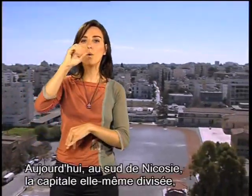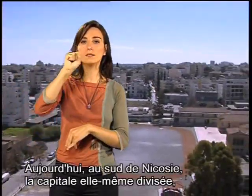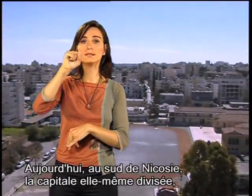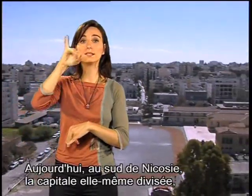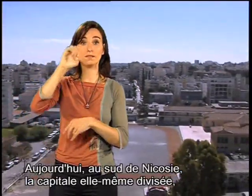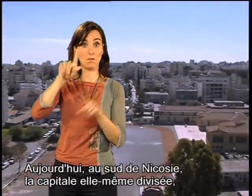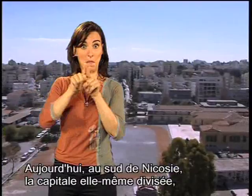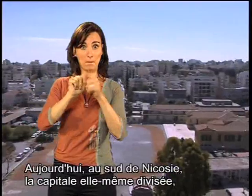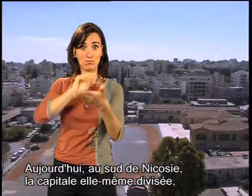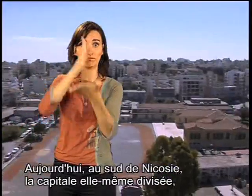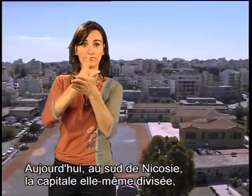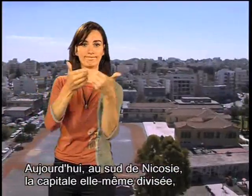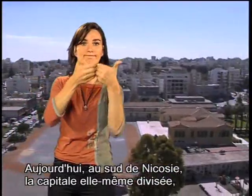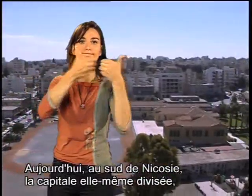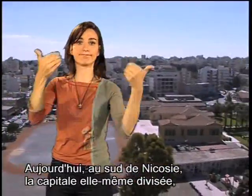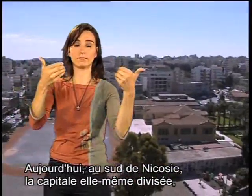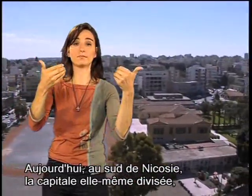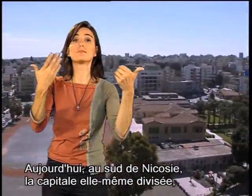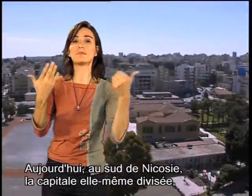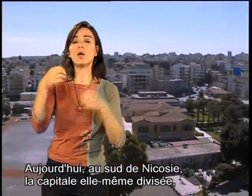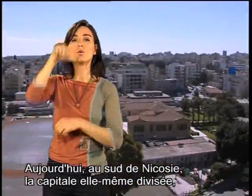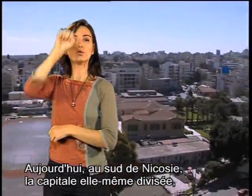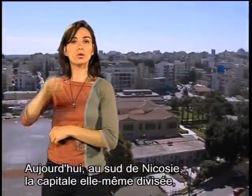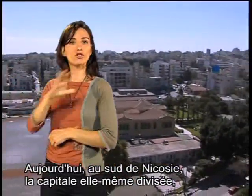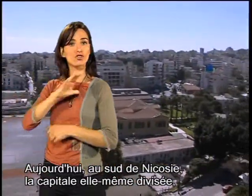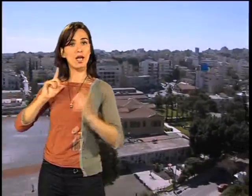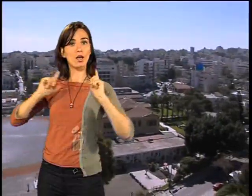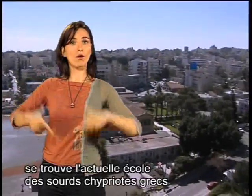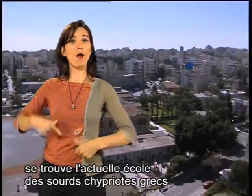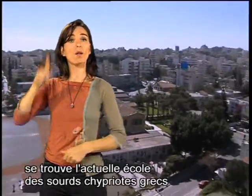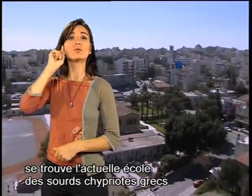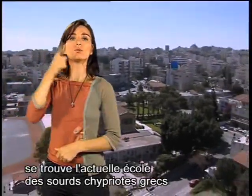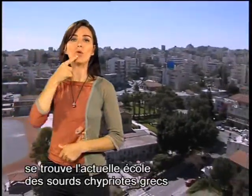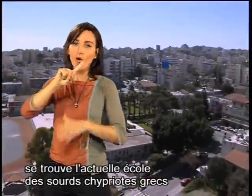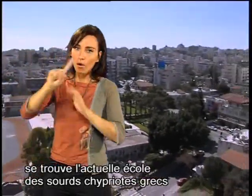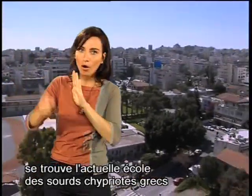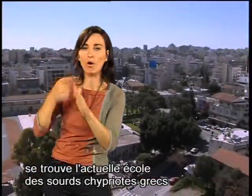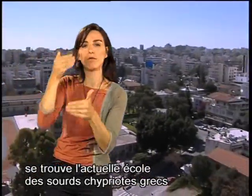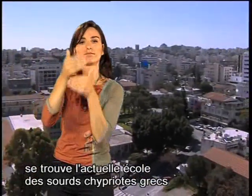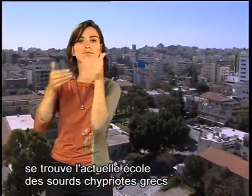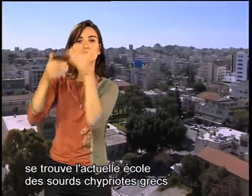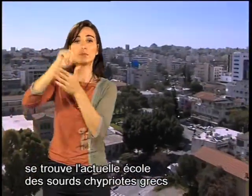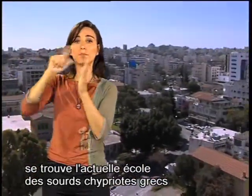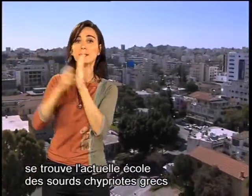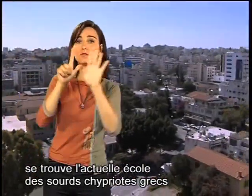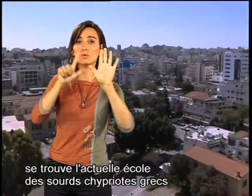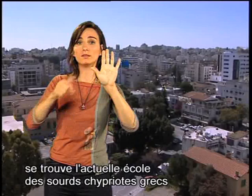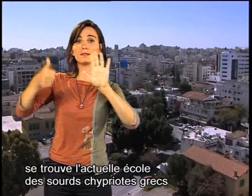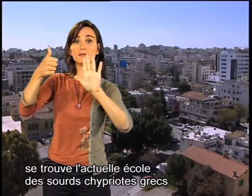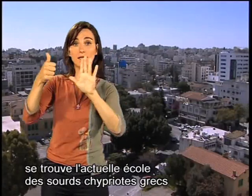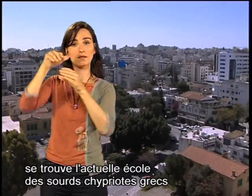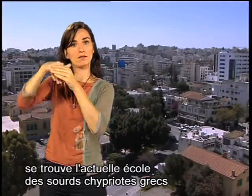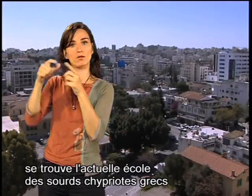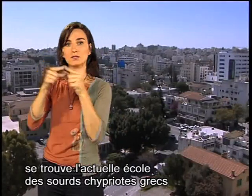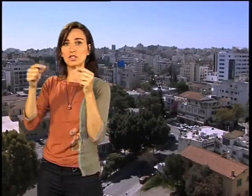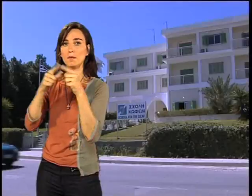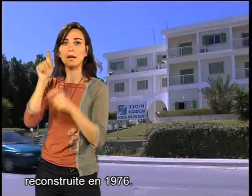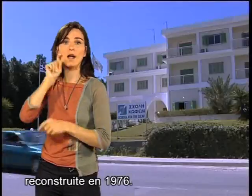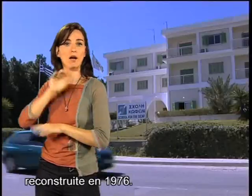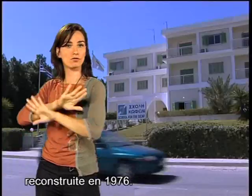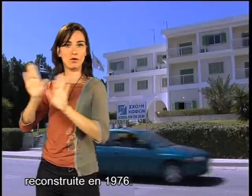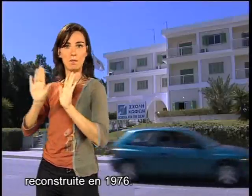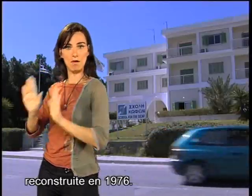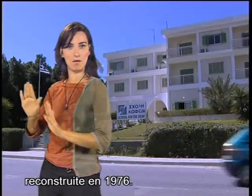Aujourd'hui, au sud de Nicosie, la capitale, elle-même divisée, se trouve l'actuelle école des Sours chypriotes grecques, reconstruite en